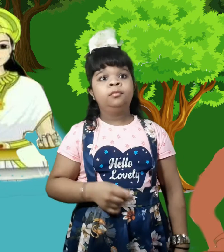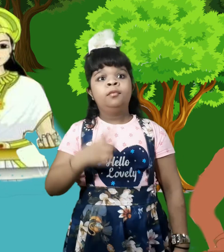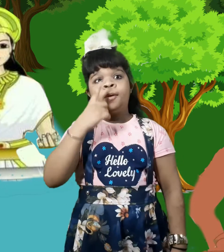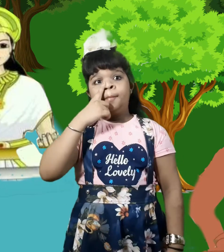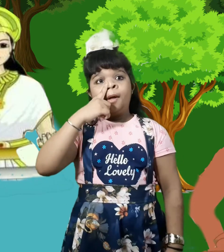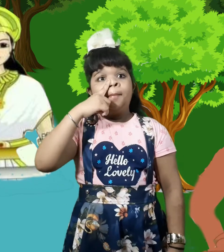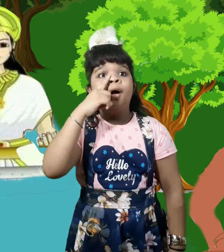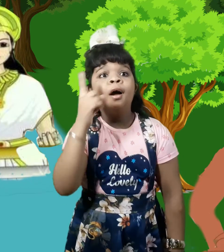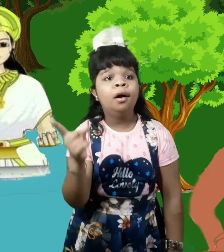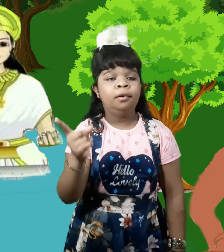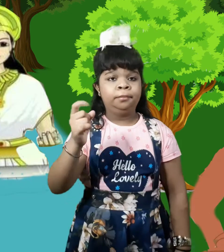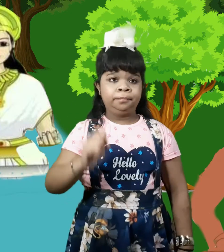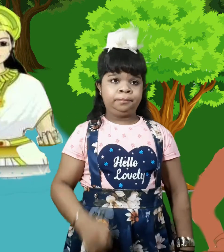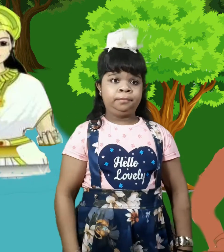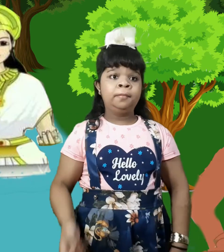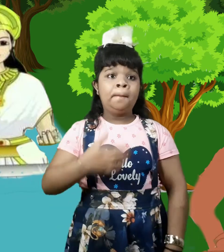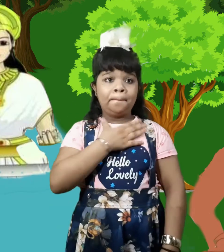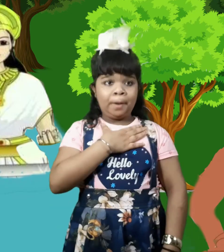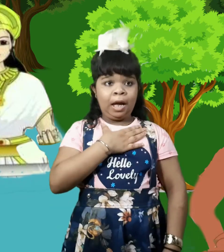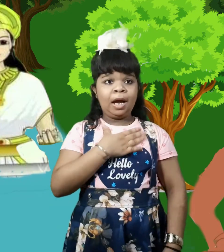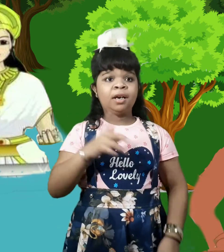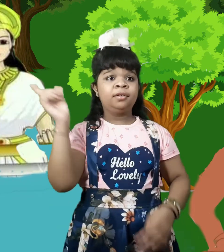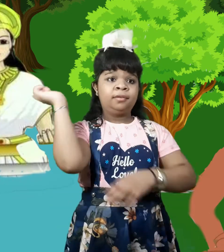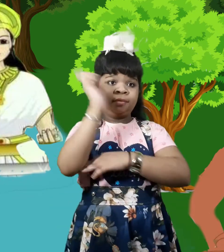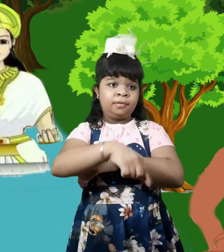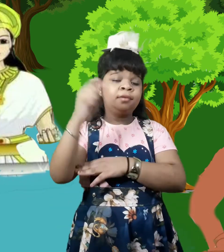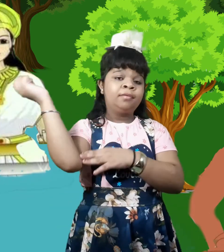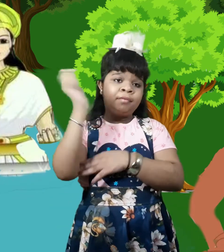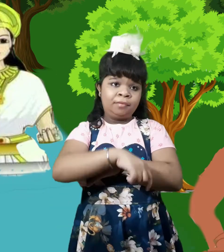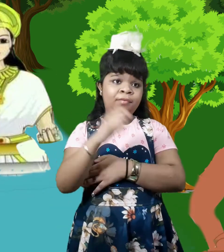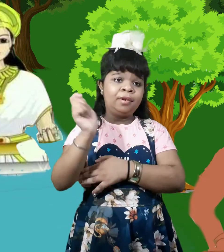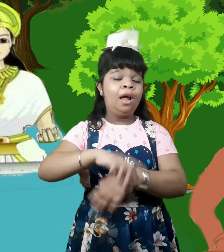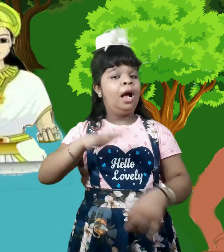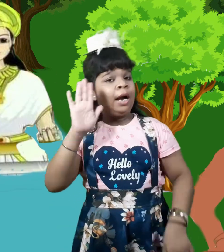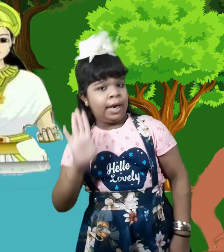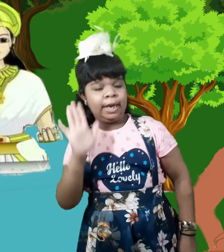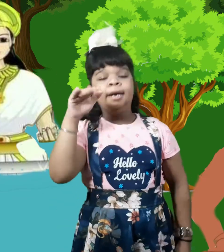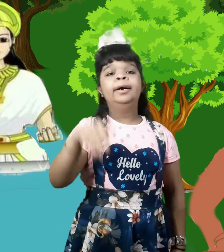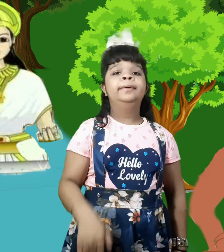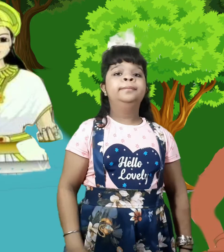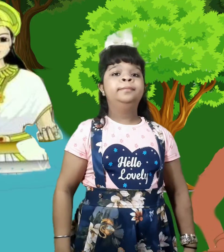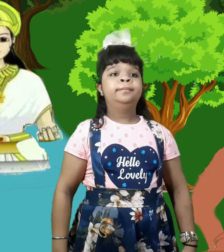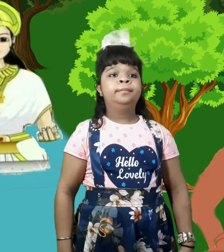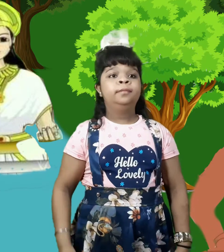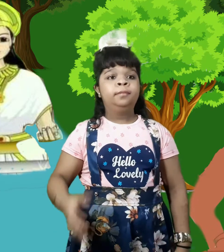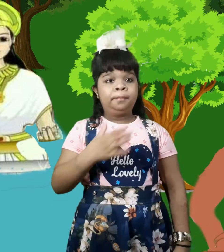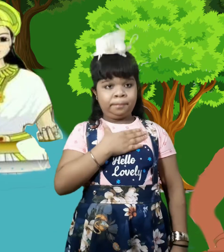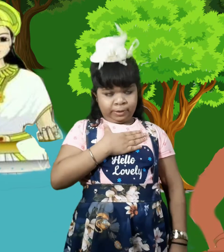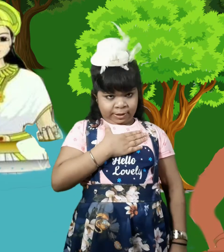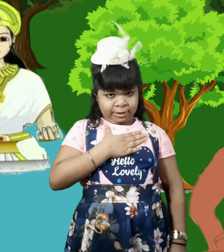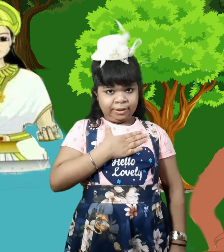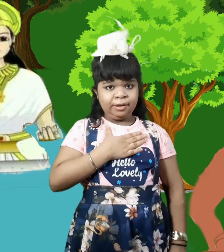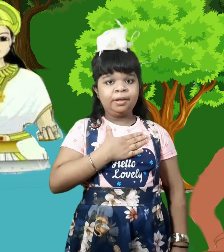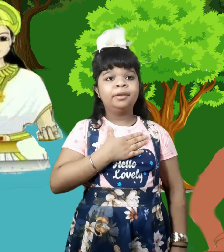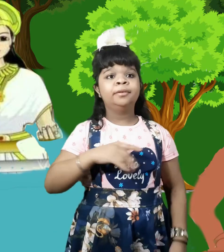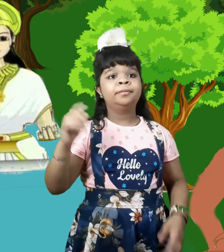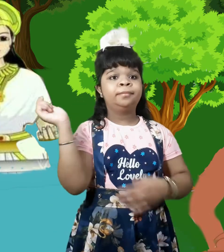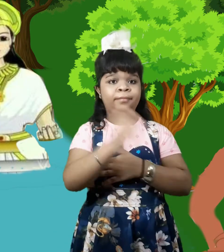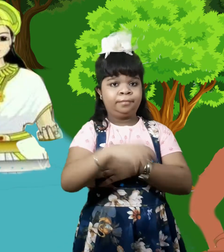माँ, मैं एक लक्कड़हारा हूँ और लकड़ी काटते